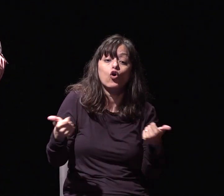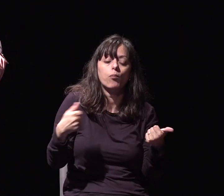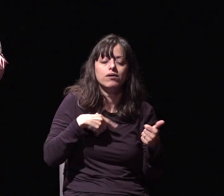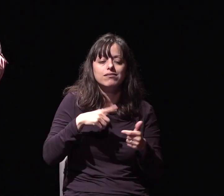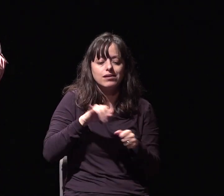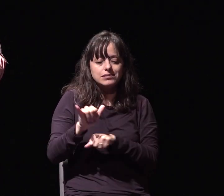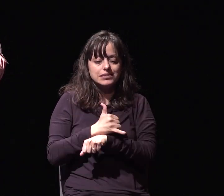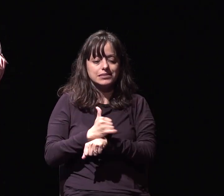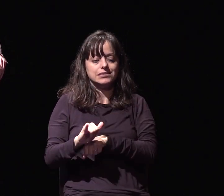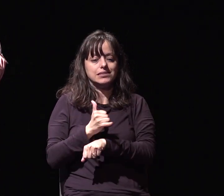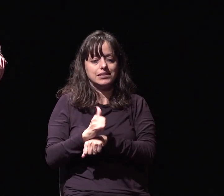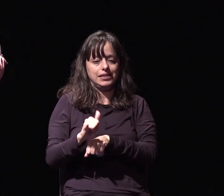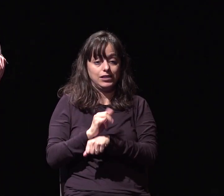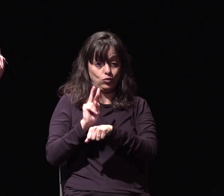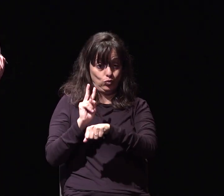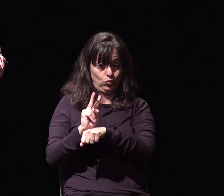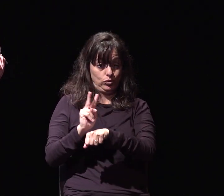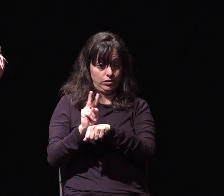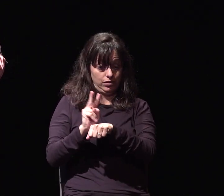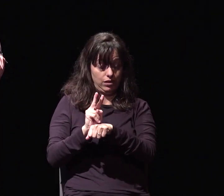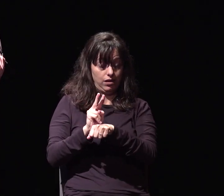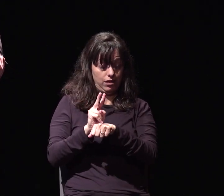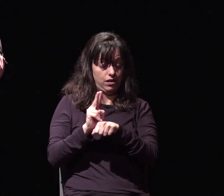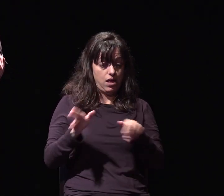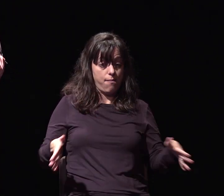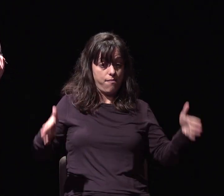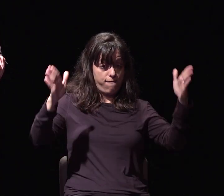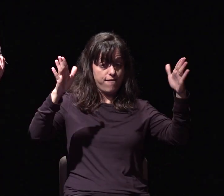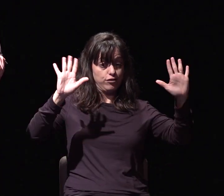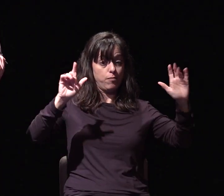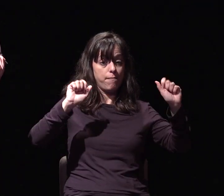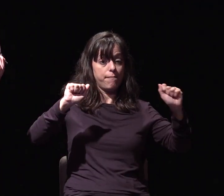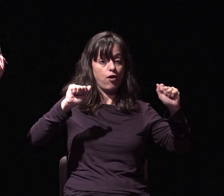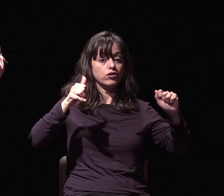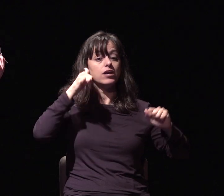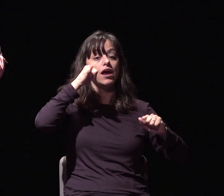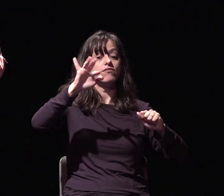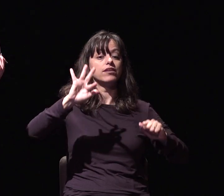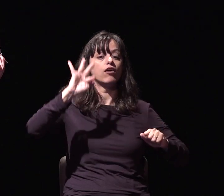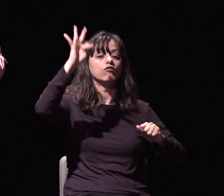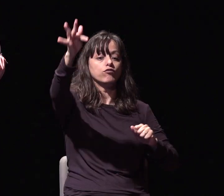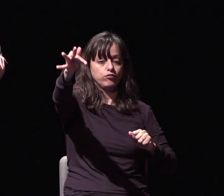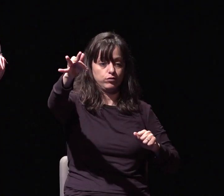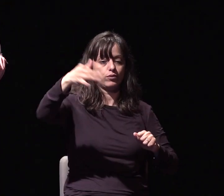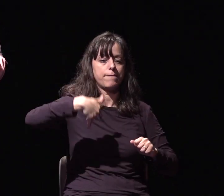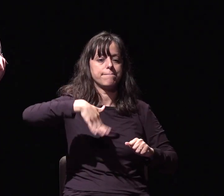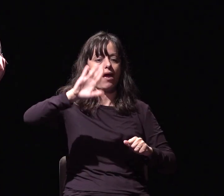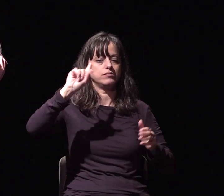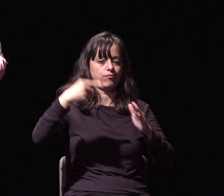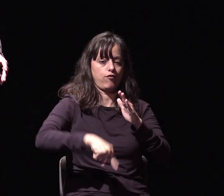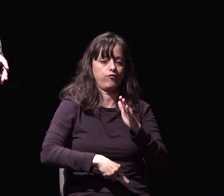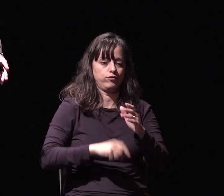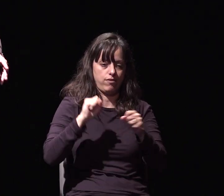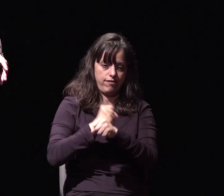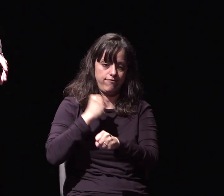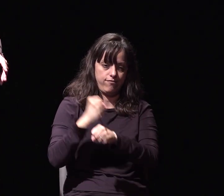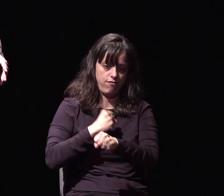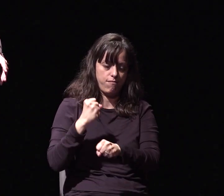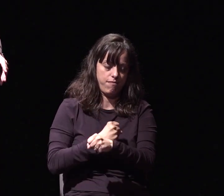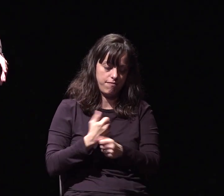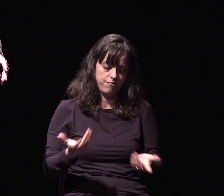técnicos para cuidar de um edifício pode evitar intervenções de maior porte. Né? O